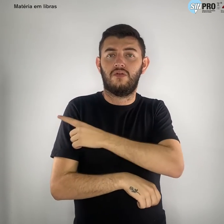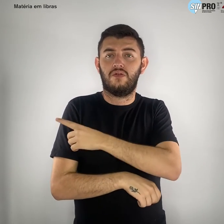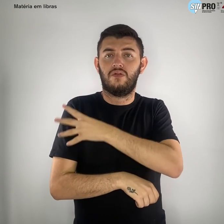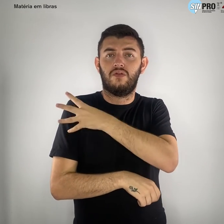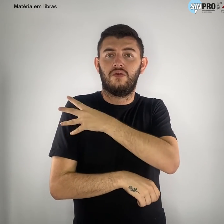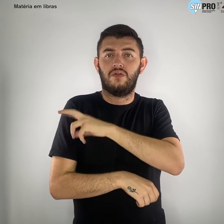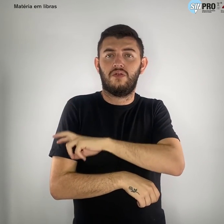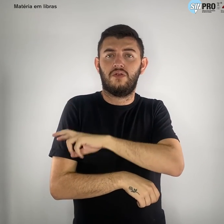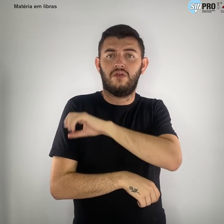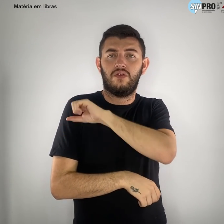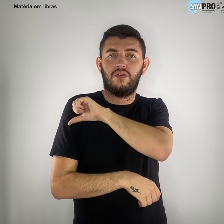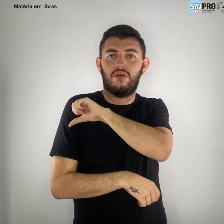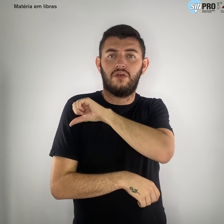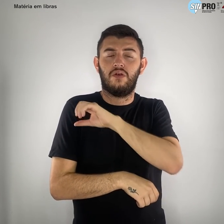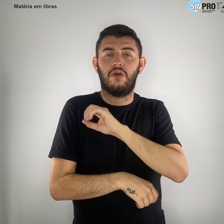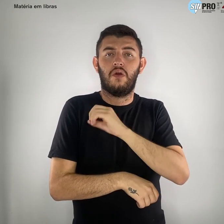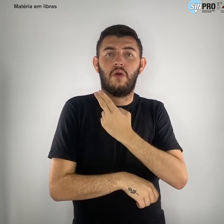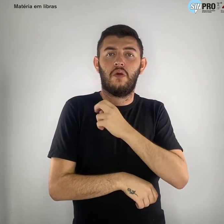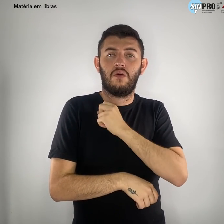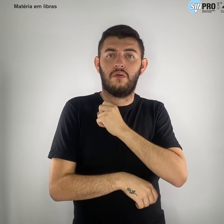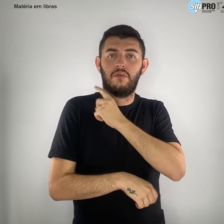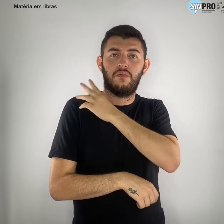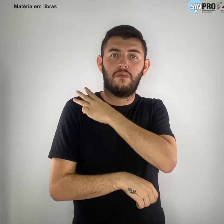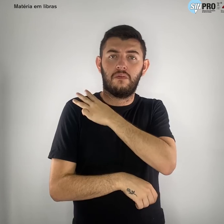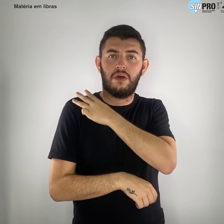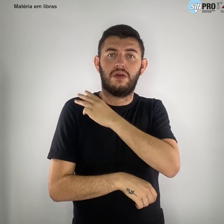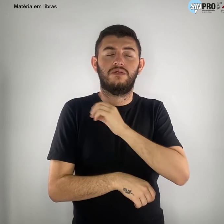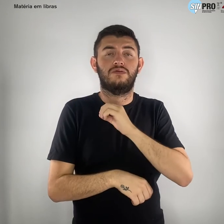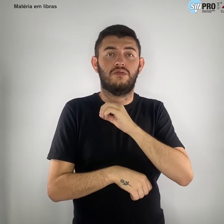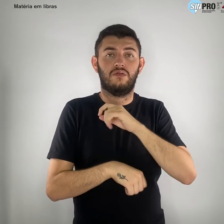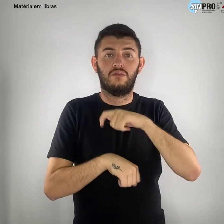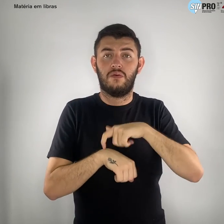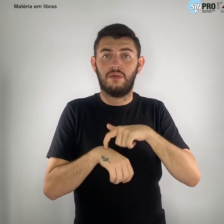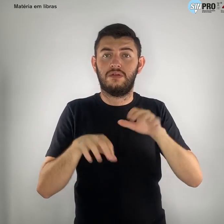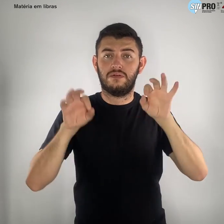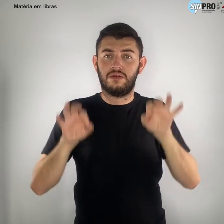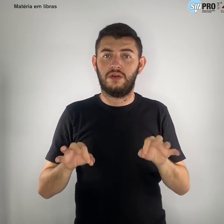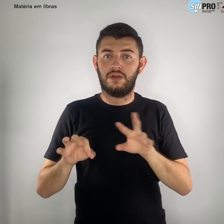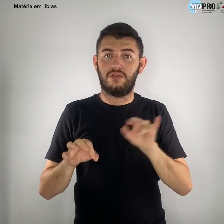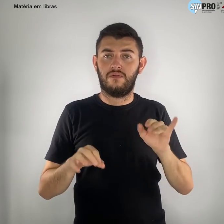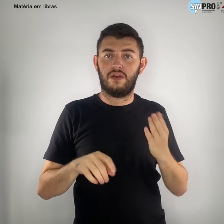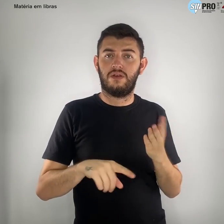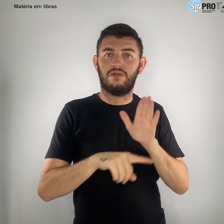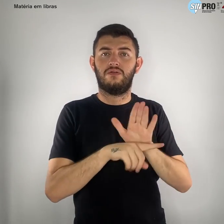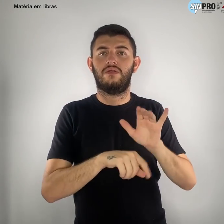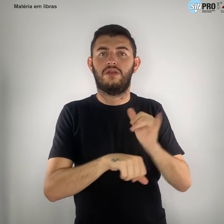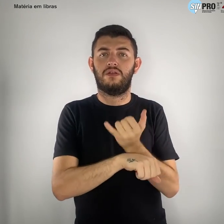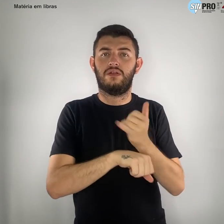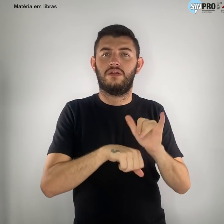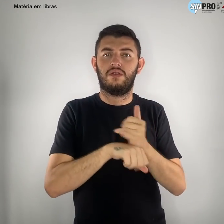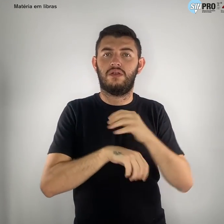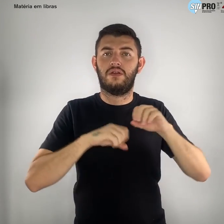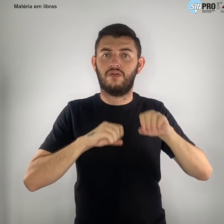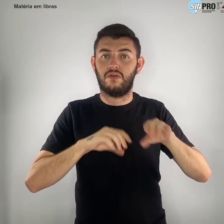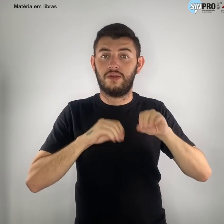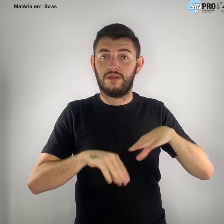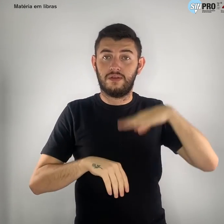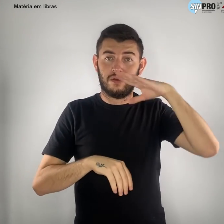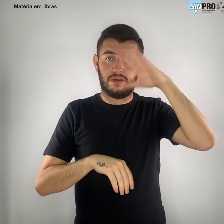idade própria e constituirá instrumento para a educação e a aprendizagem ao longo da